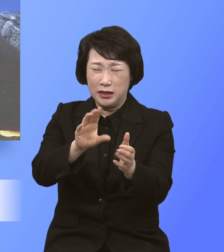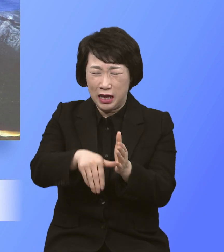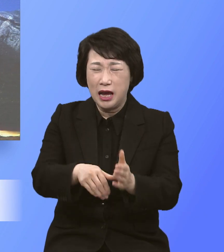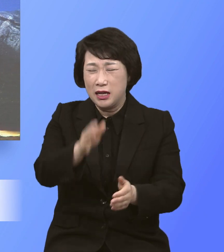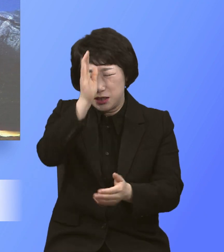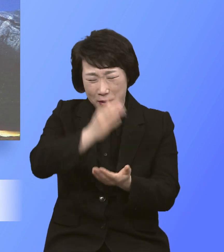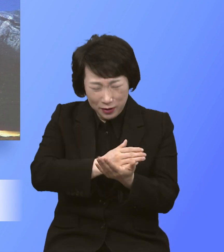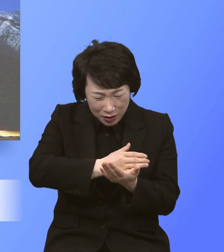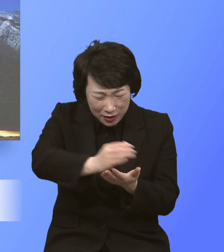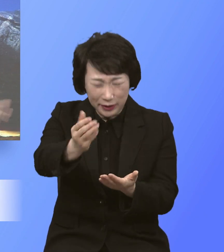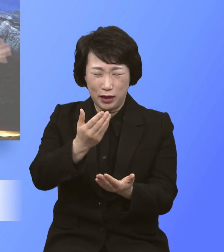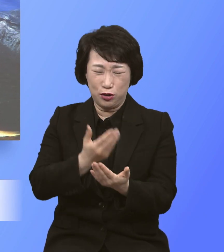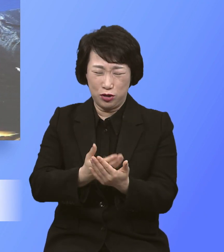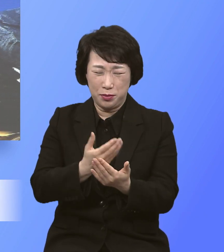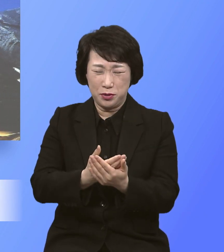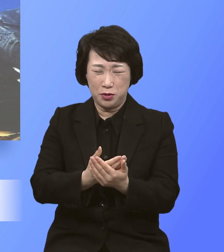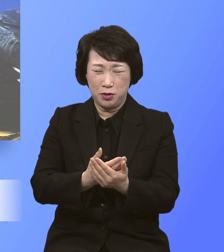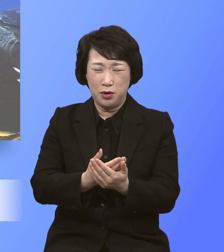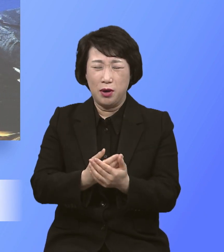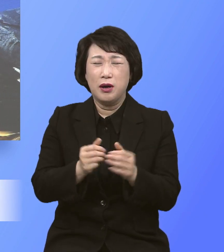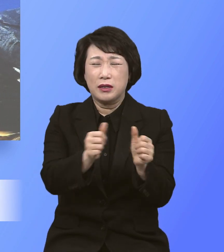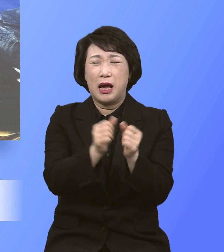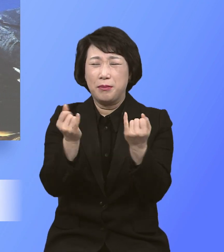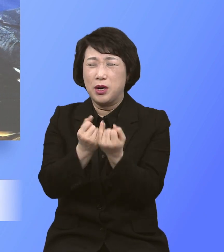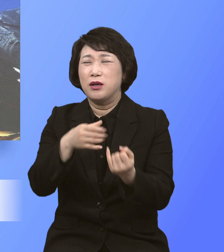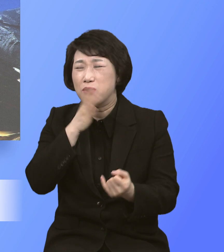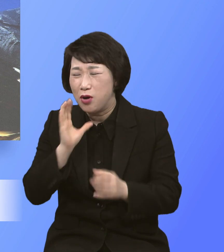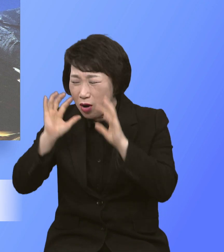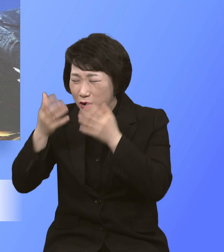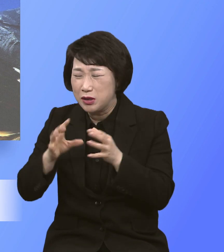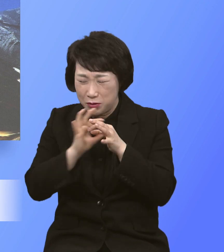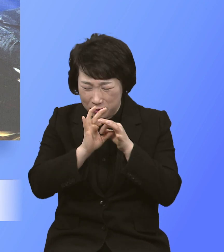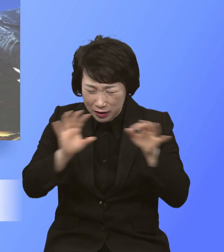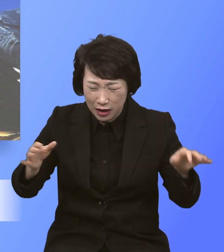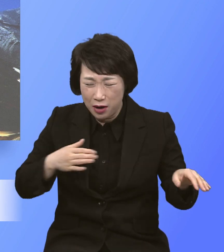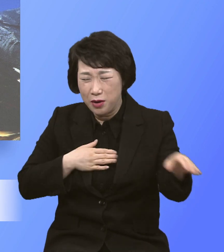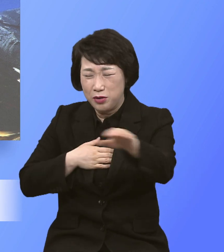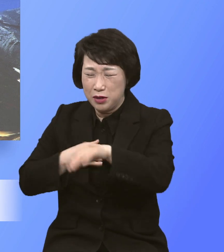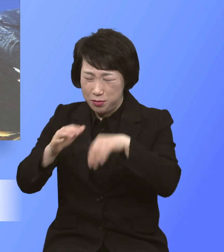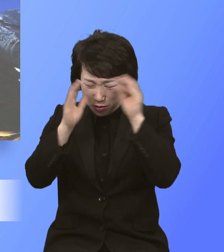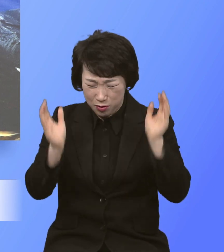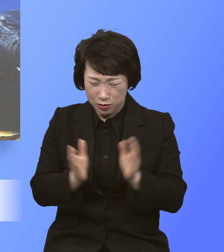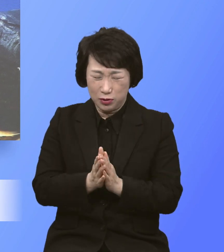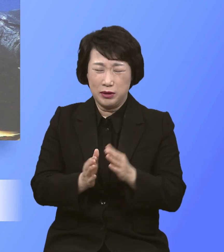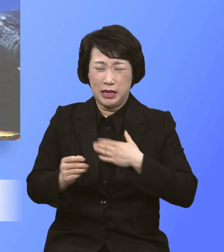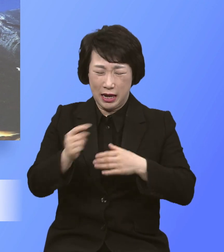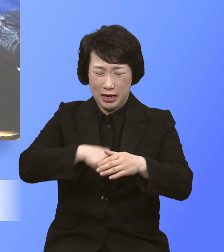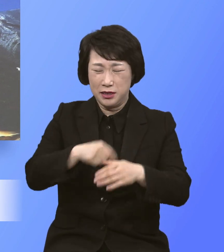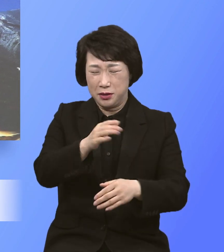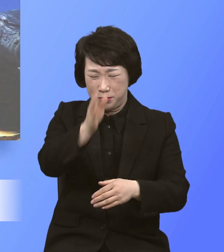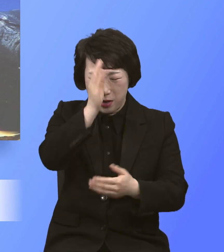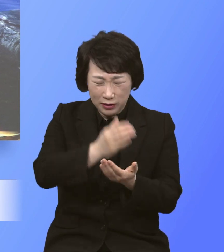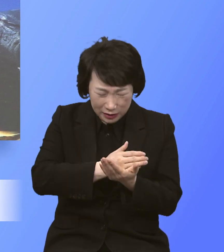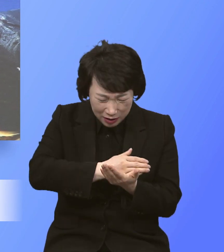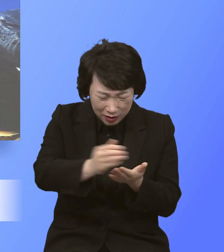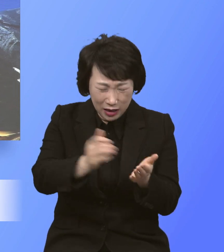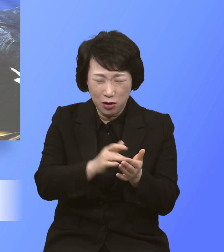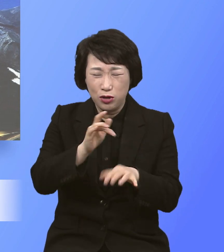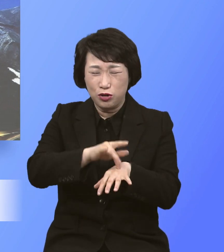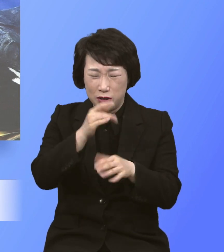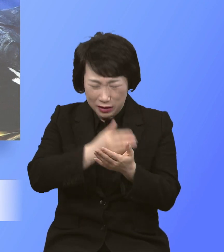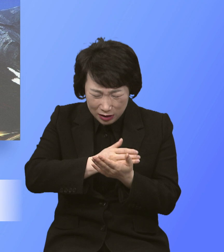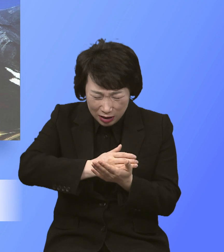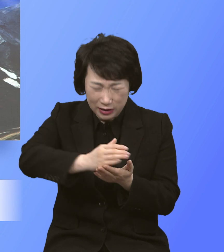떠나가게 하옵소서. 남녀노유를 막론하고 오늘 내게서 질병이 떠나가고